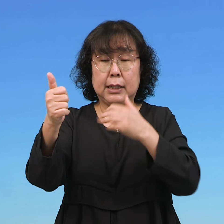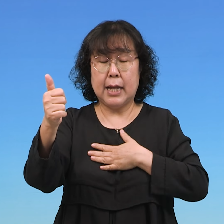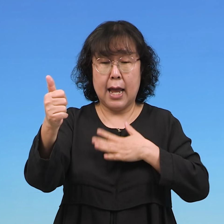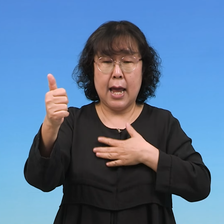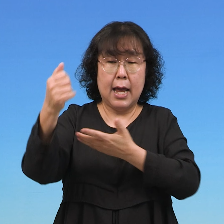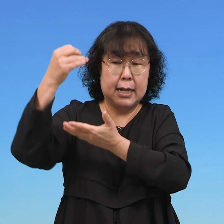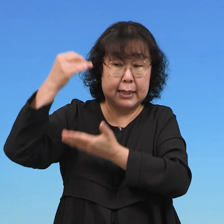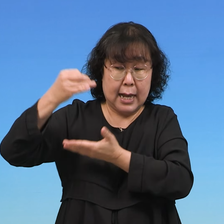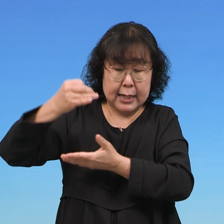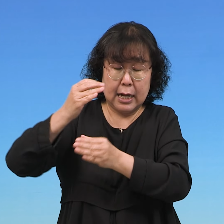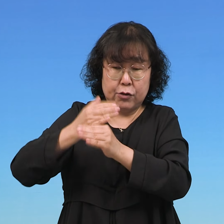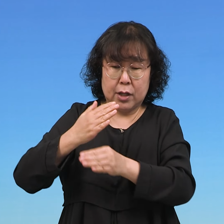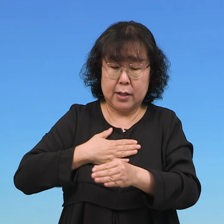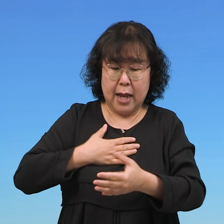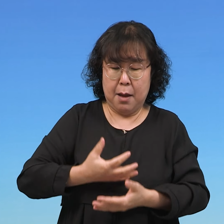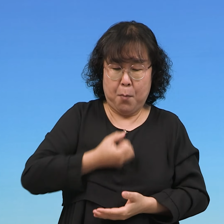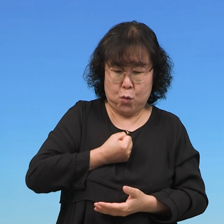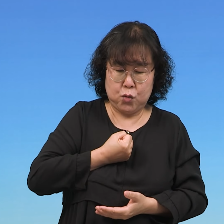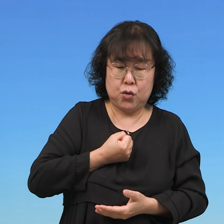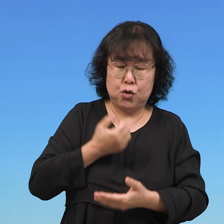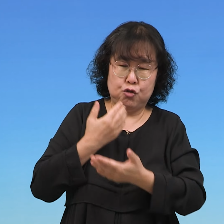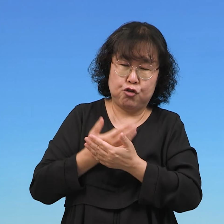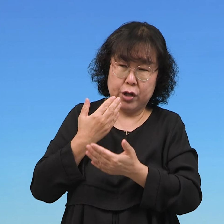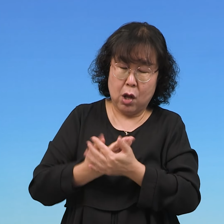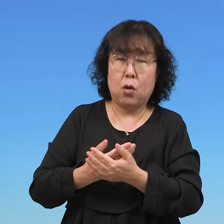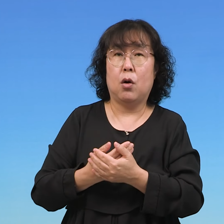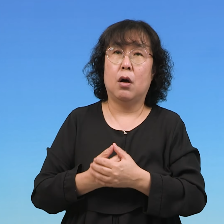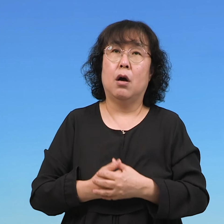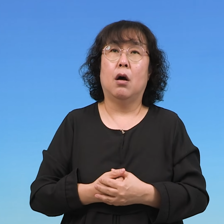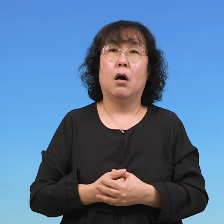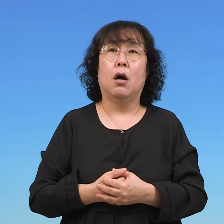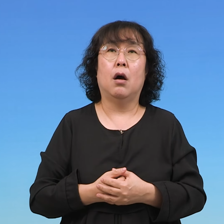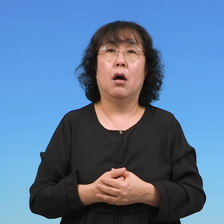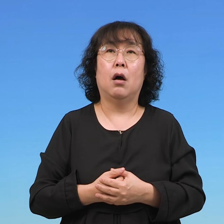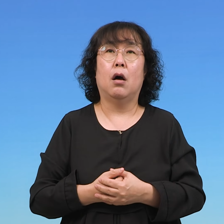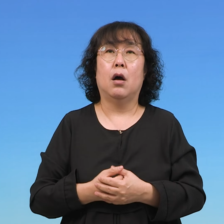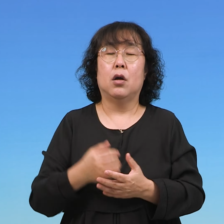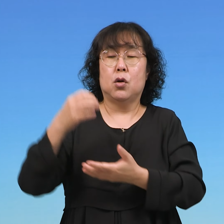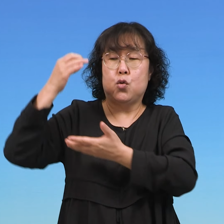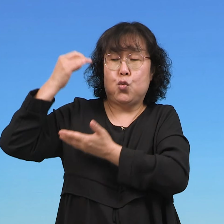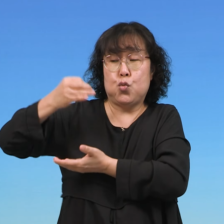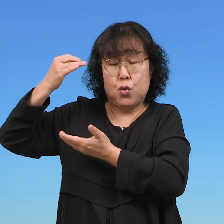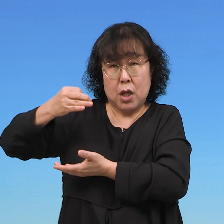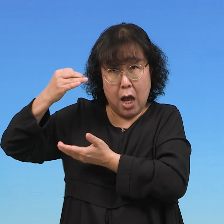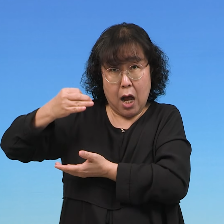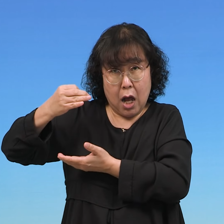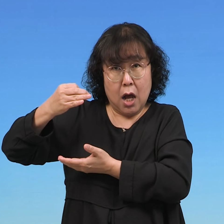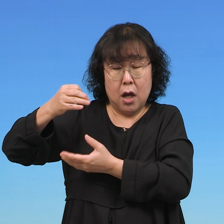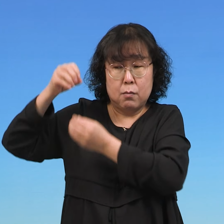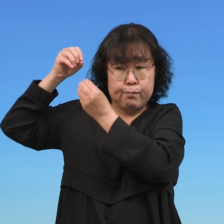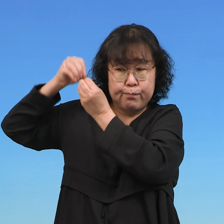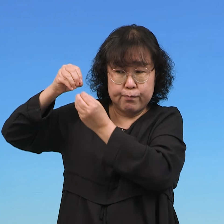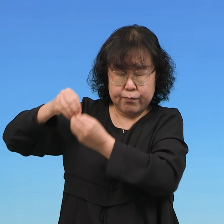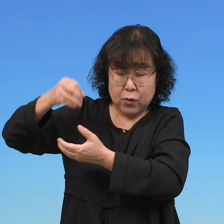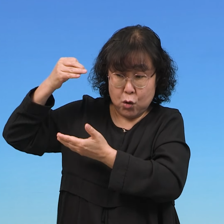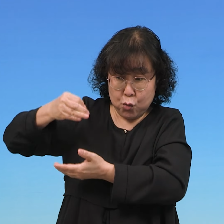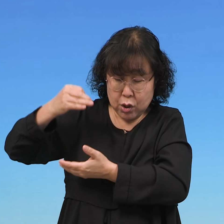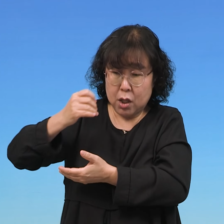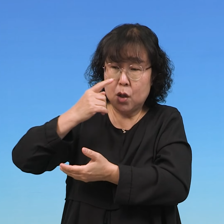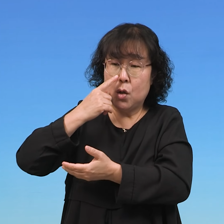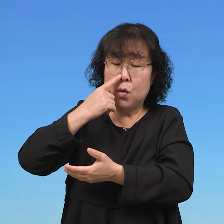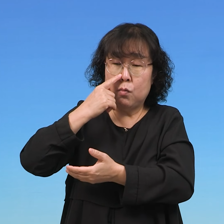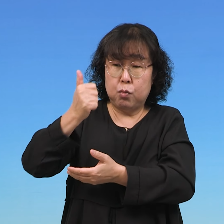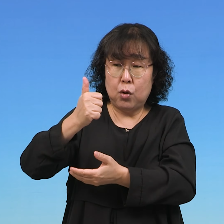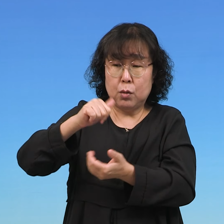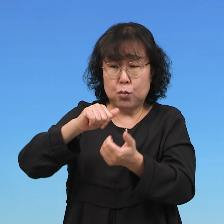아버지여, 재산 중에서 내게 돌아올 분깃을 내게 주소서 하는지라. 우리가 다 알다시피 유산은 부모님이